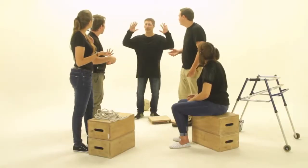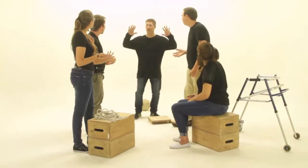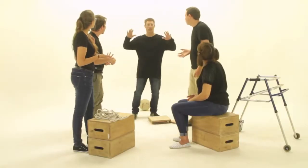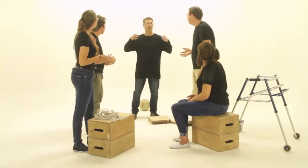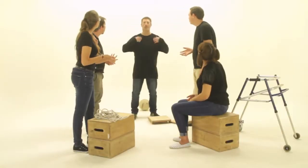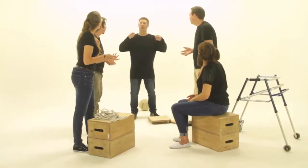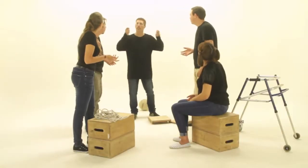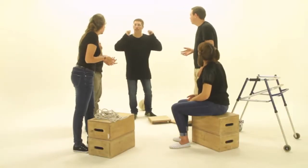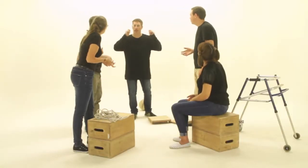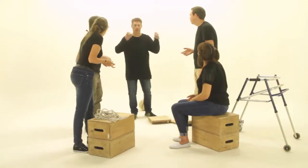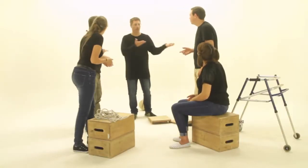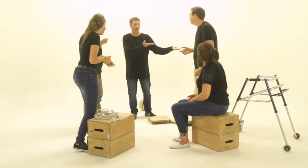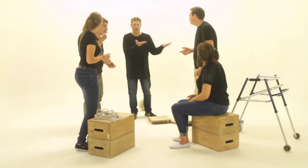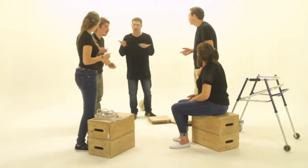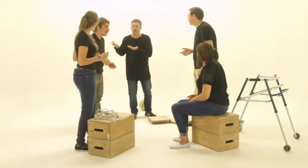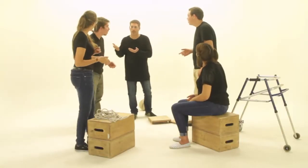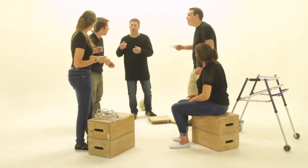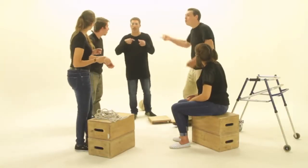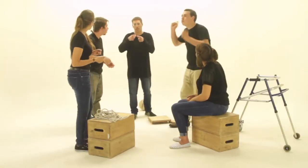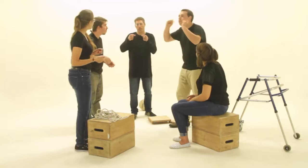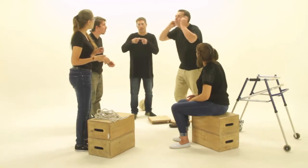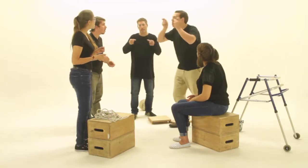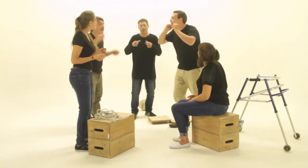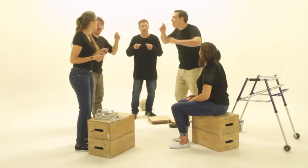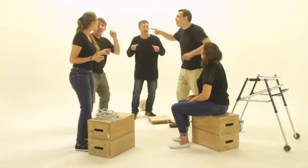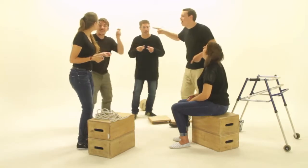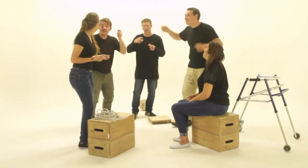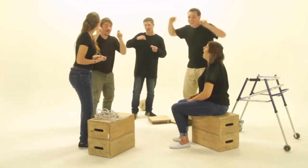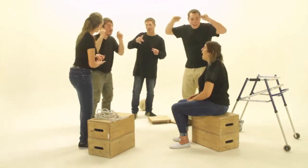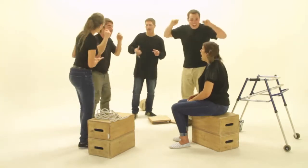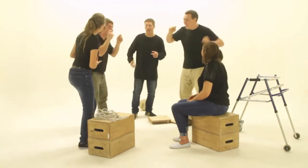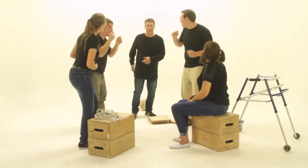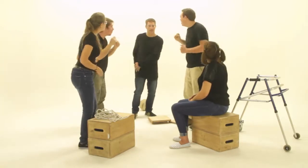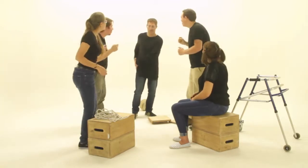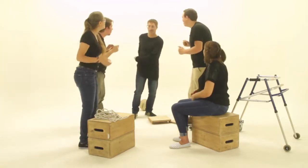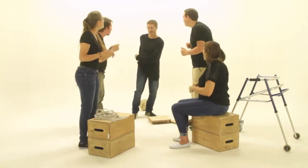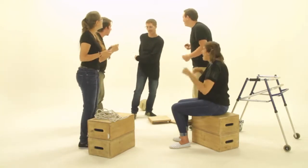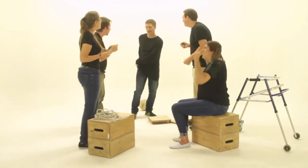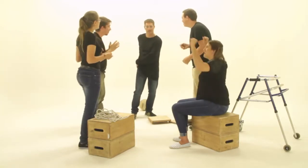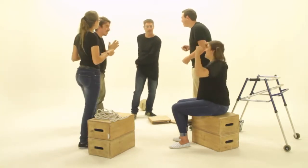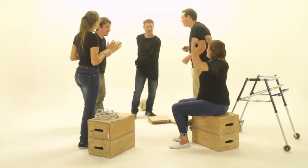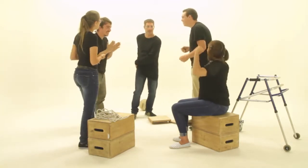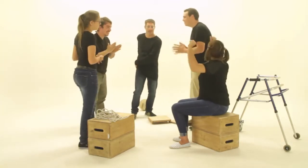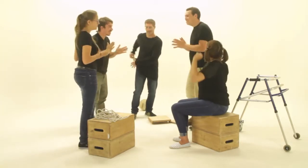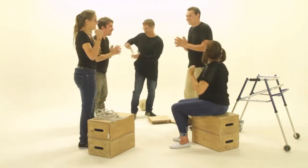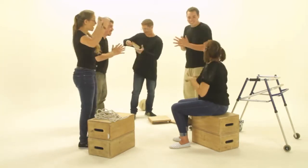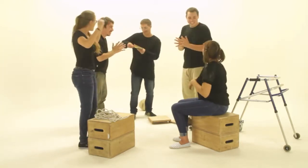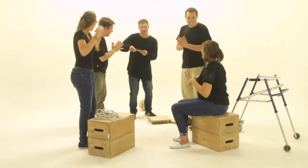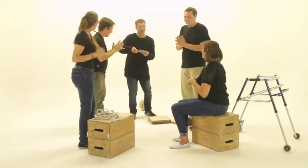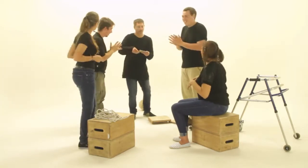hacer. Chicos, paren, paren, paren, paren. Una cosa, tengo una invitación. Los invito a mi cumpleaños. Miren, acá están las invitaciones. ¡Qué bueno! ¡Qué